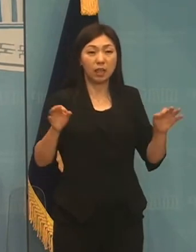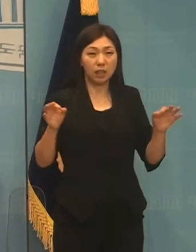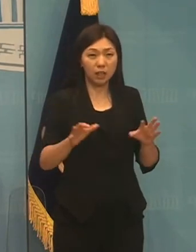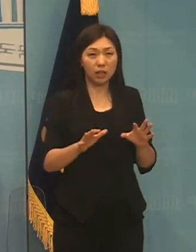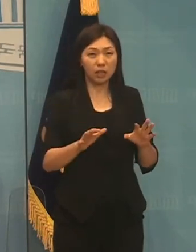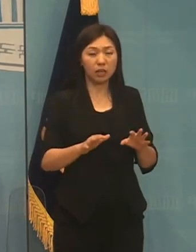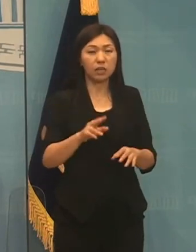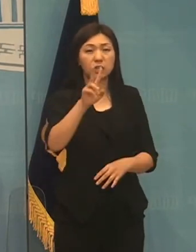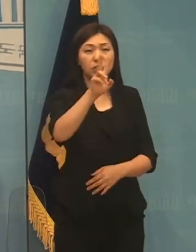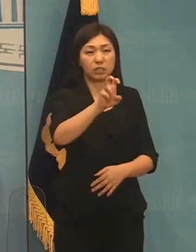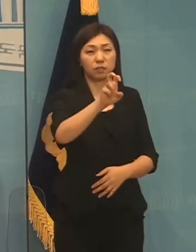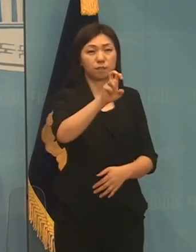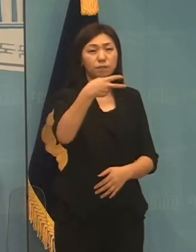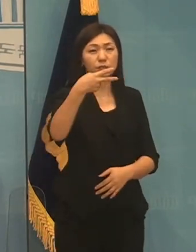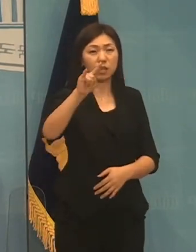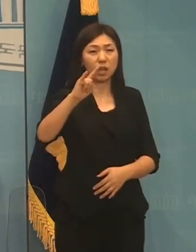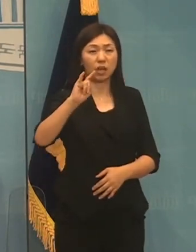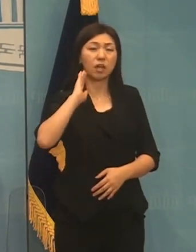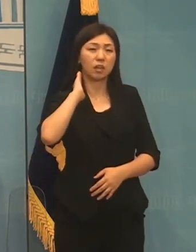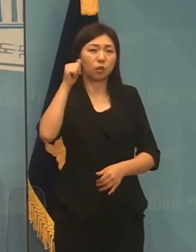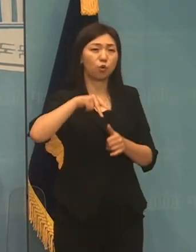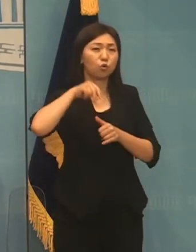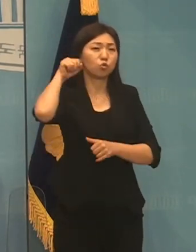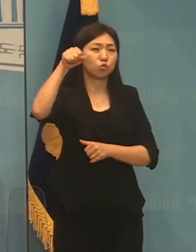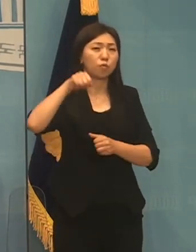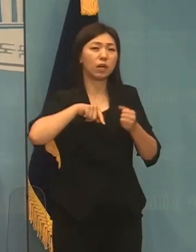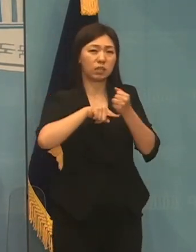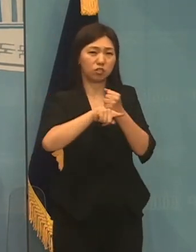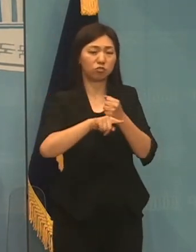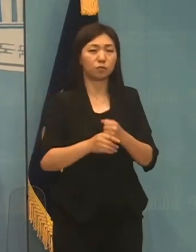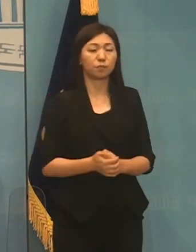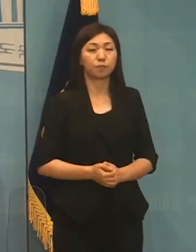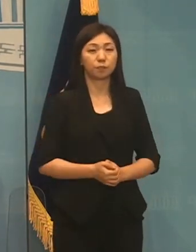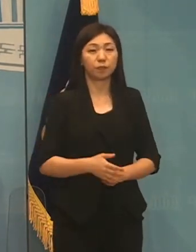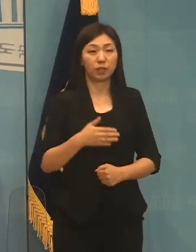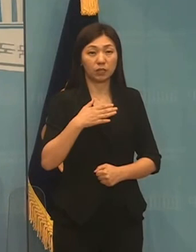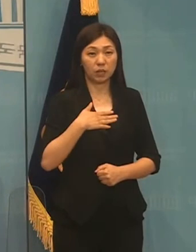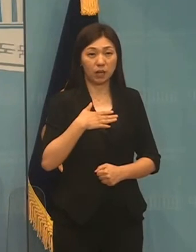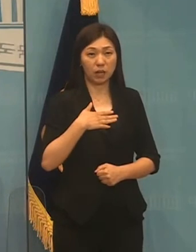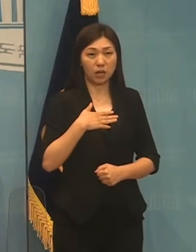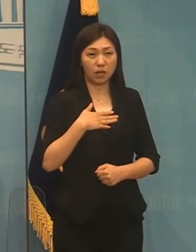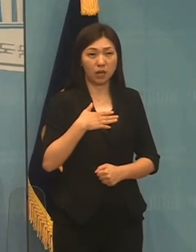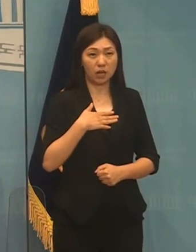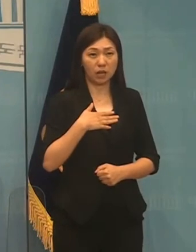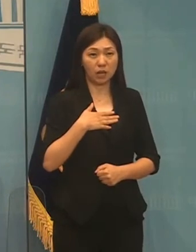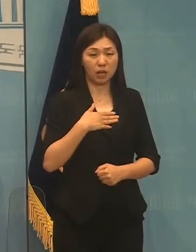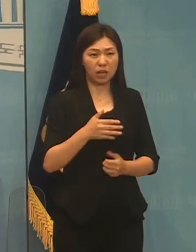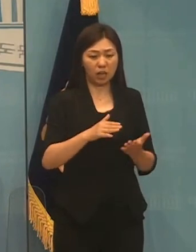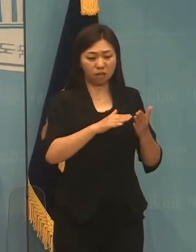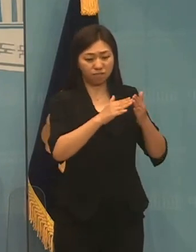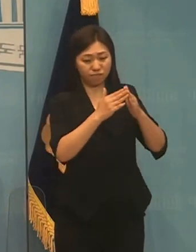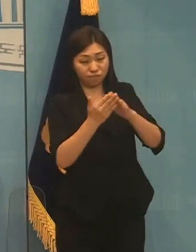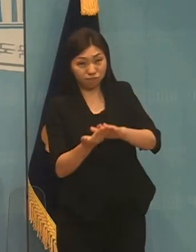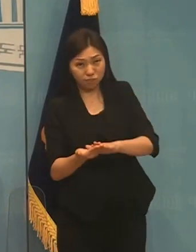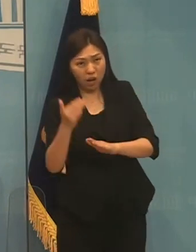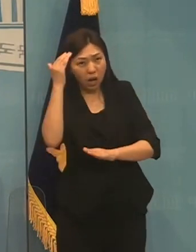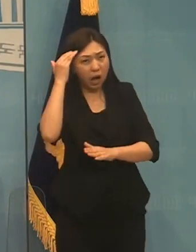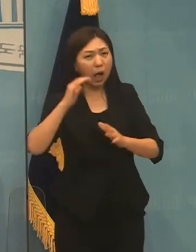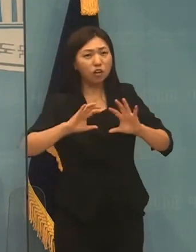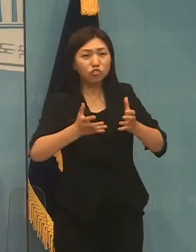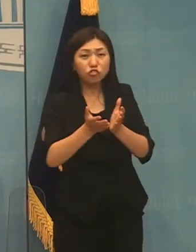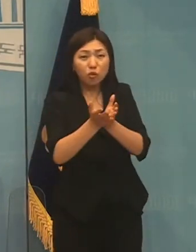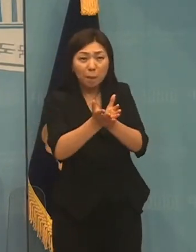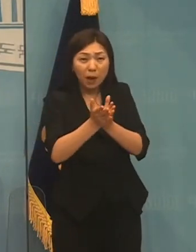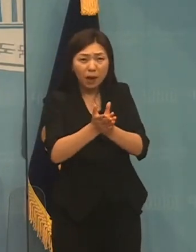대통령 선거에 출마한 이유입니다. 제가 남파 중인 대한민국 함의 함장이 되어